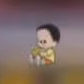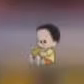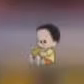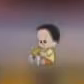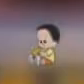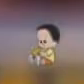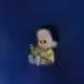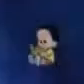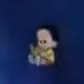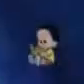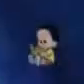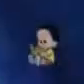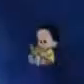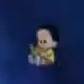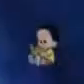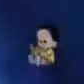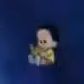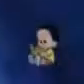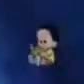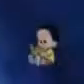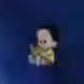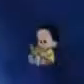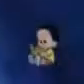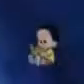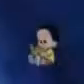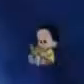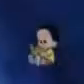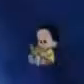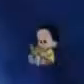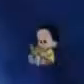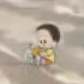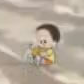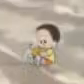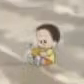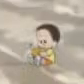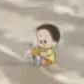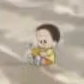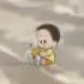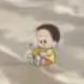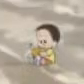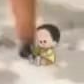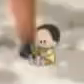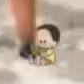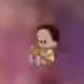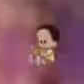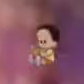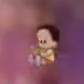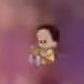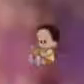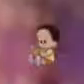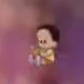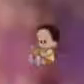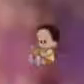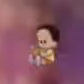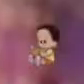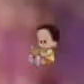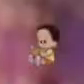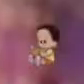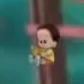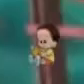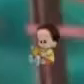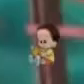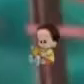olhar triste. Há duas crianças próximas curiosas. Ian está triste. Ele se levanta. Ao fundo,